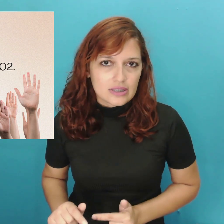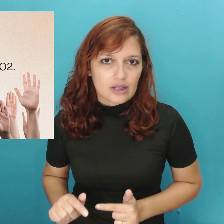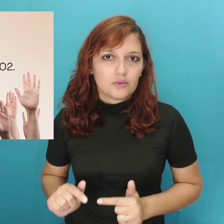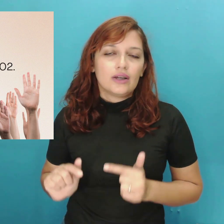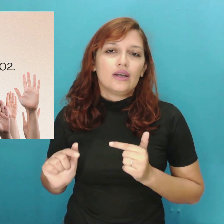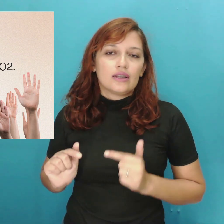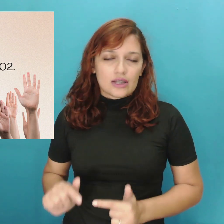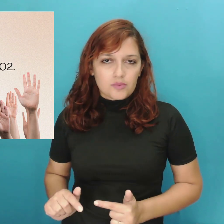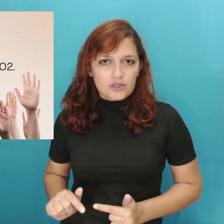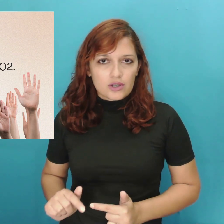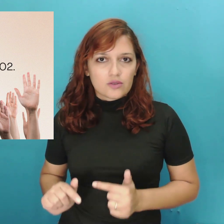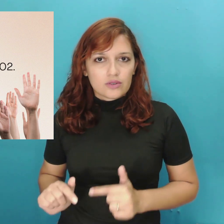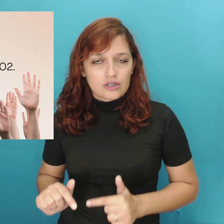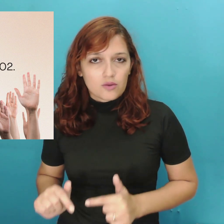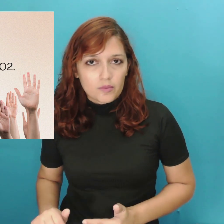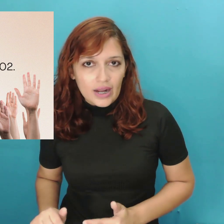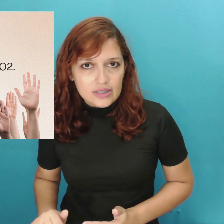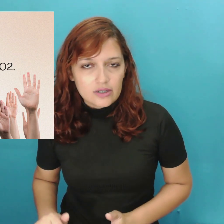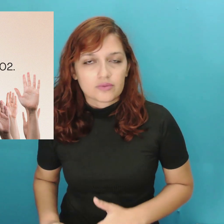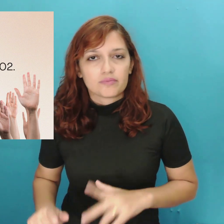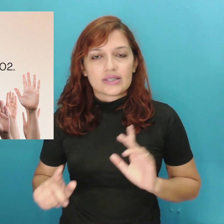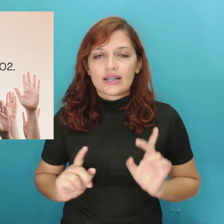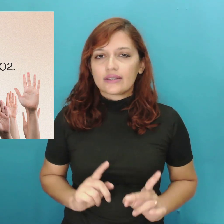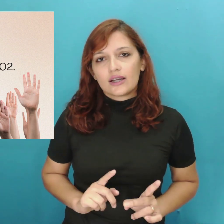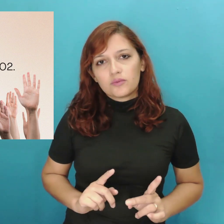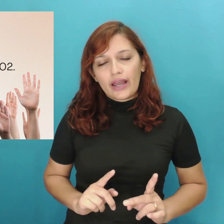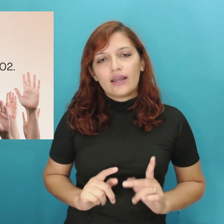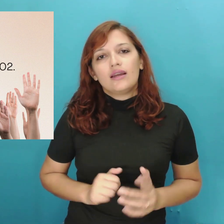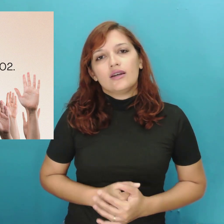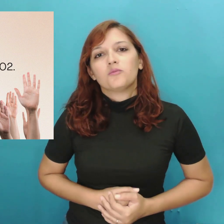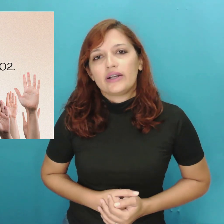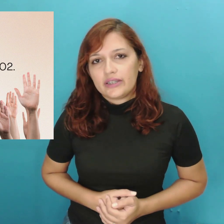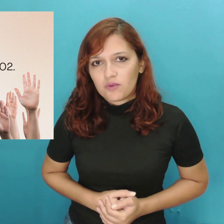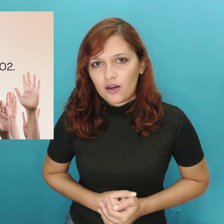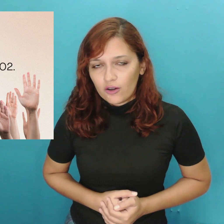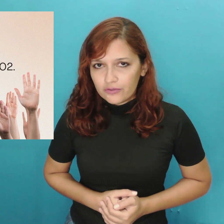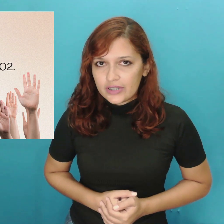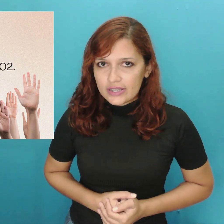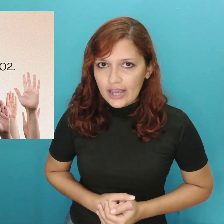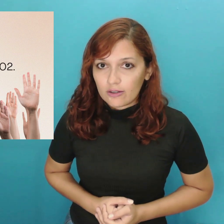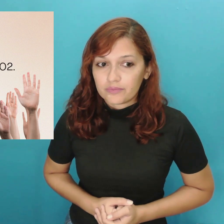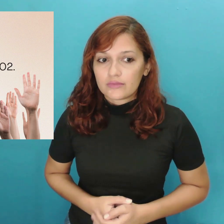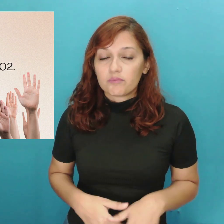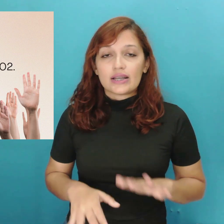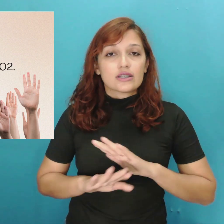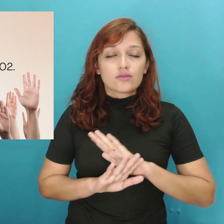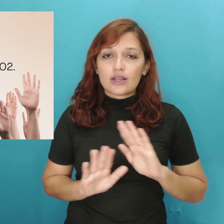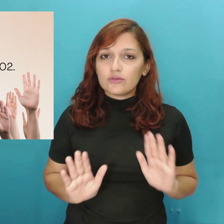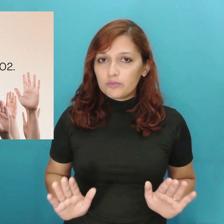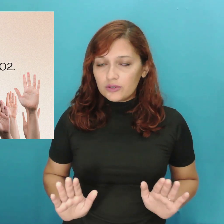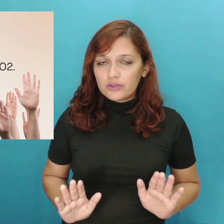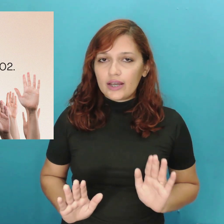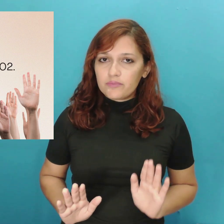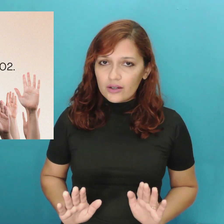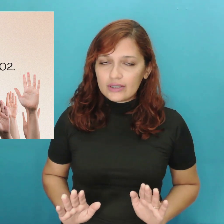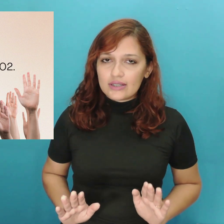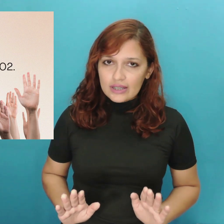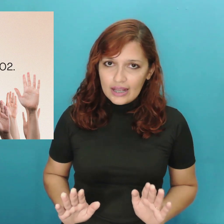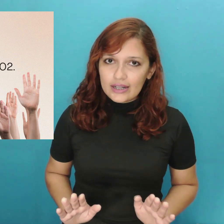comunicação das pessoas surdas no Brasil, mas ela não é uma língua oficial. Mas isso não diminui a importância da